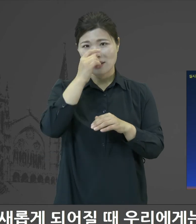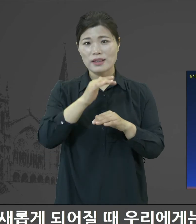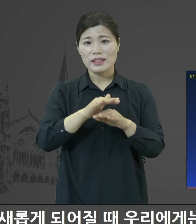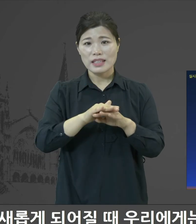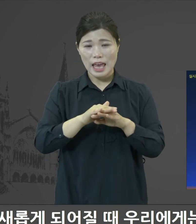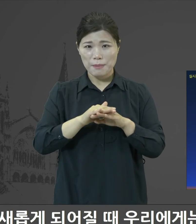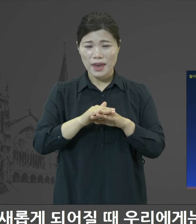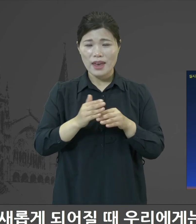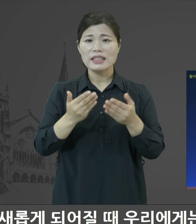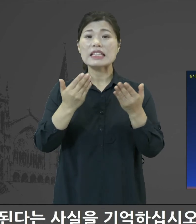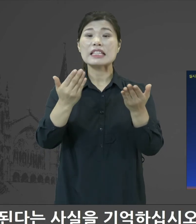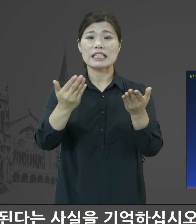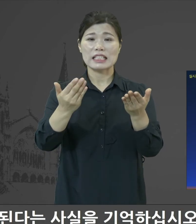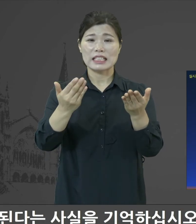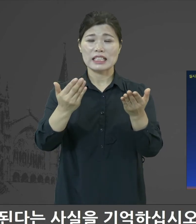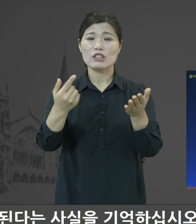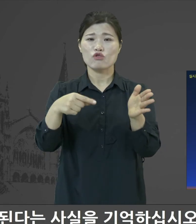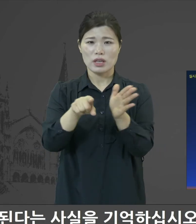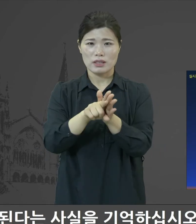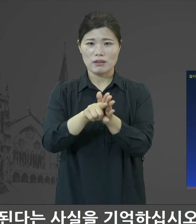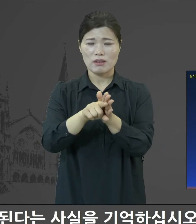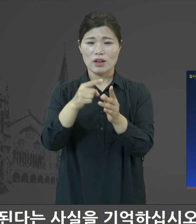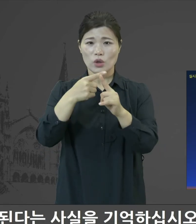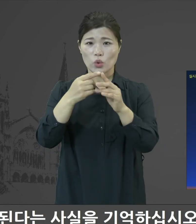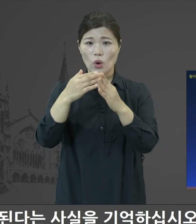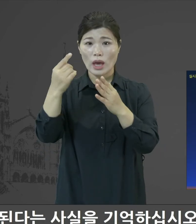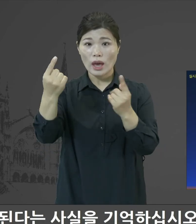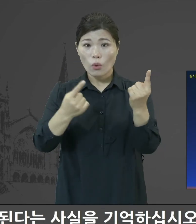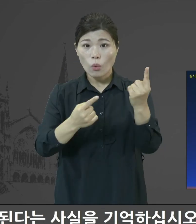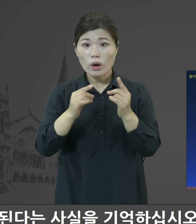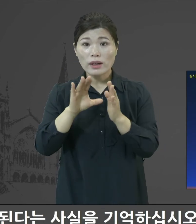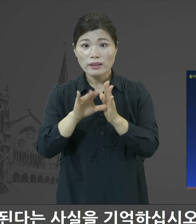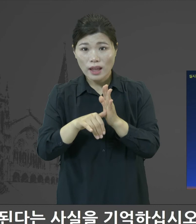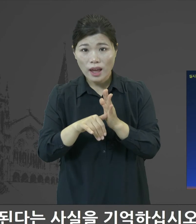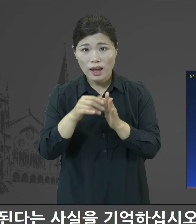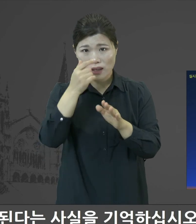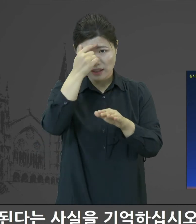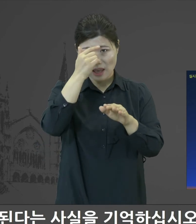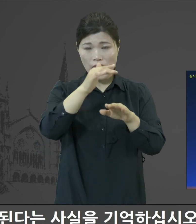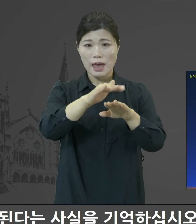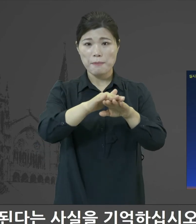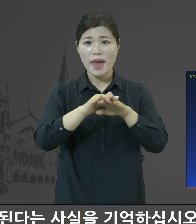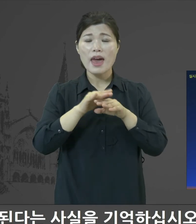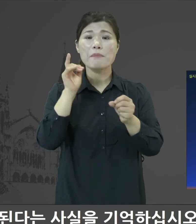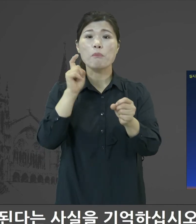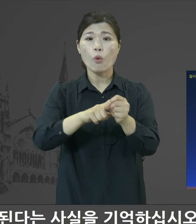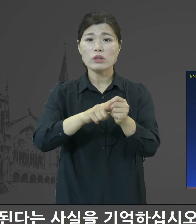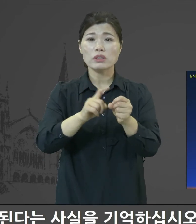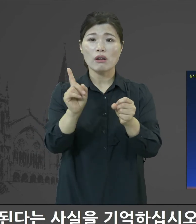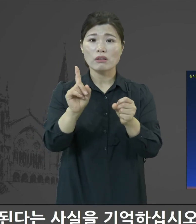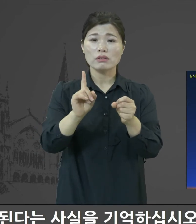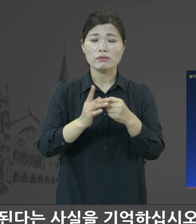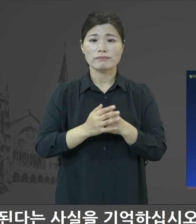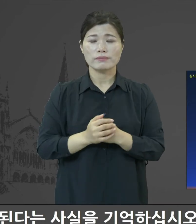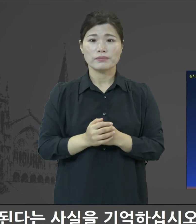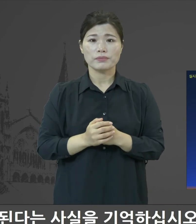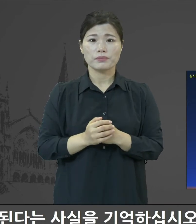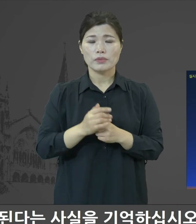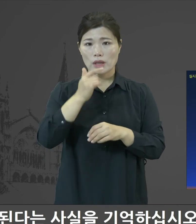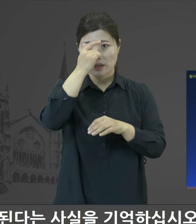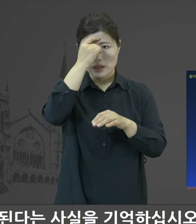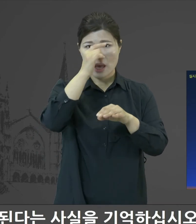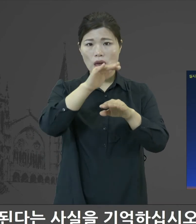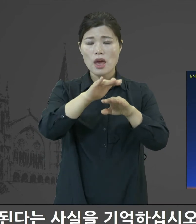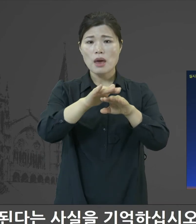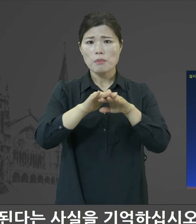예배드리러 교회에 나오실 때 여러분에게 예배의 목적이 무엇입니까? 여러분 무엇을